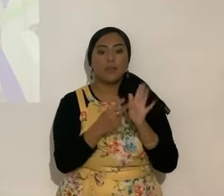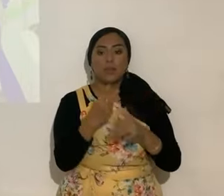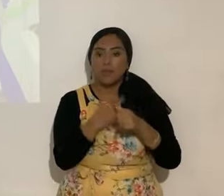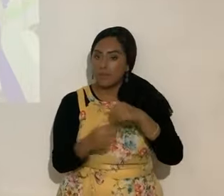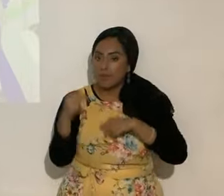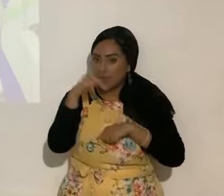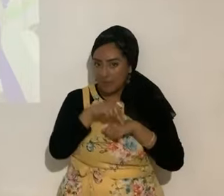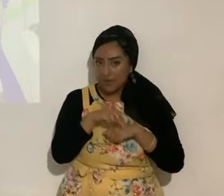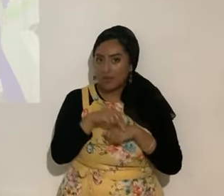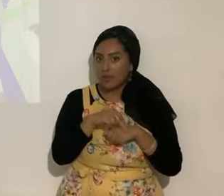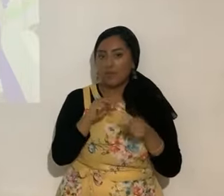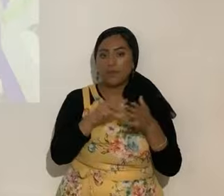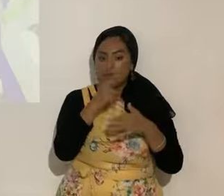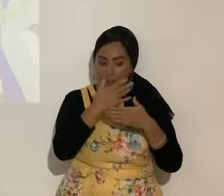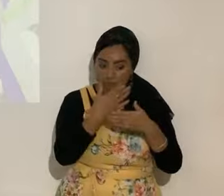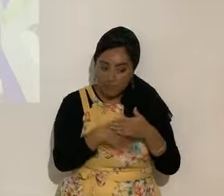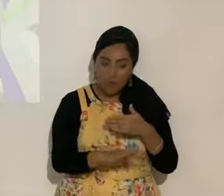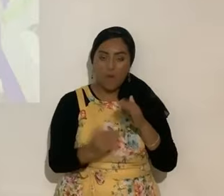se refería tanto a otra cosa,